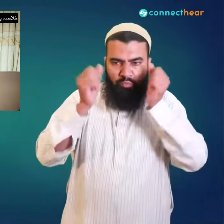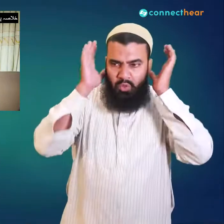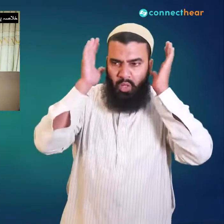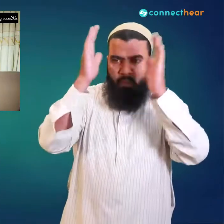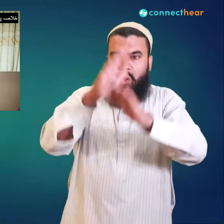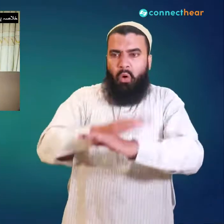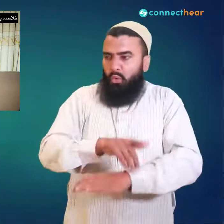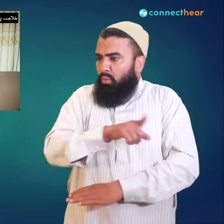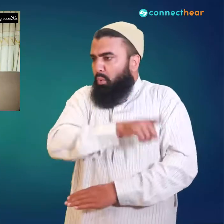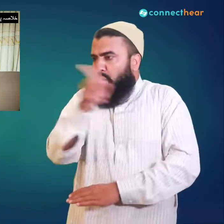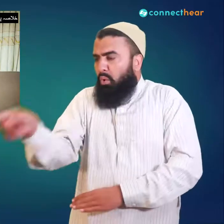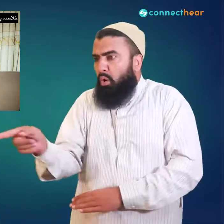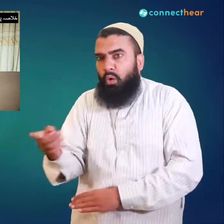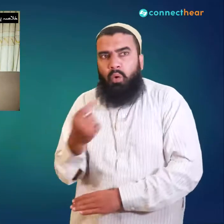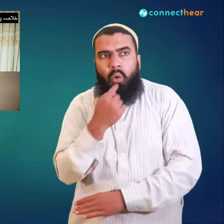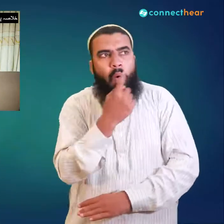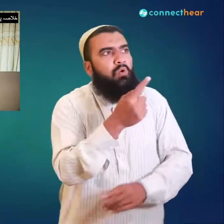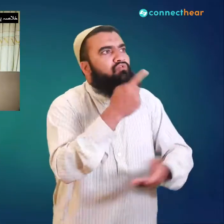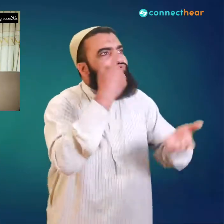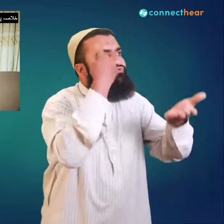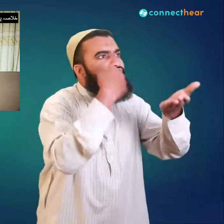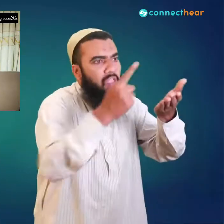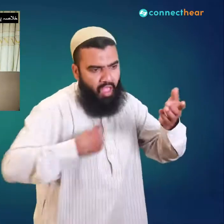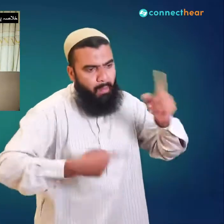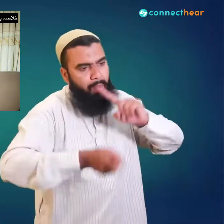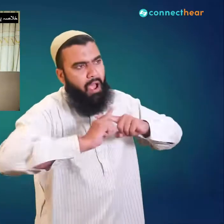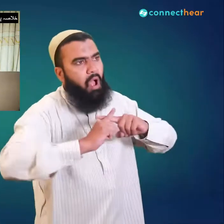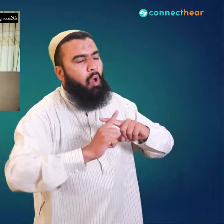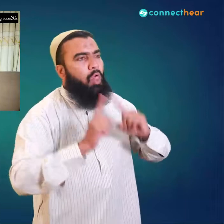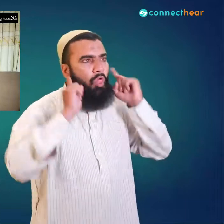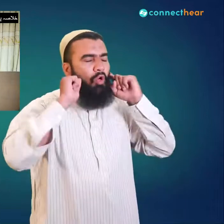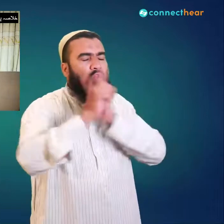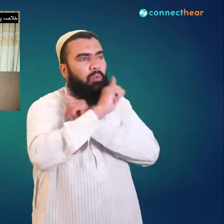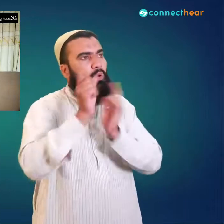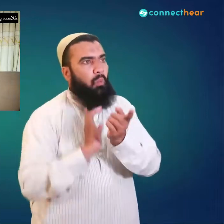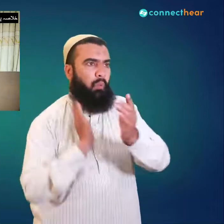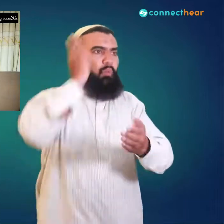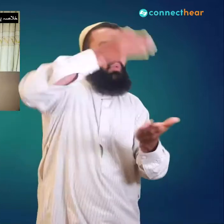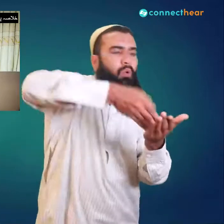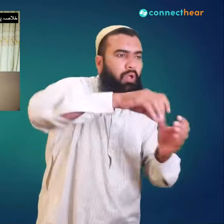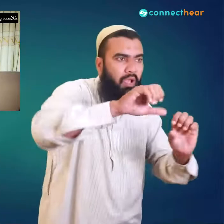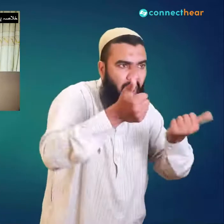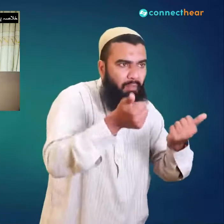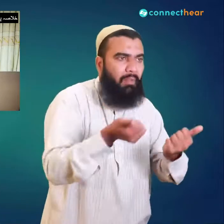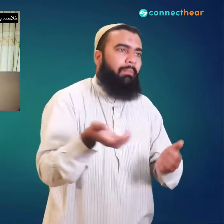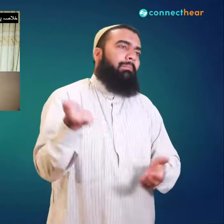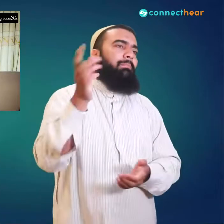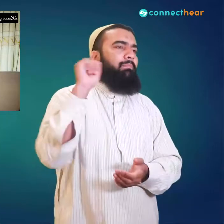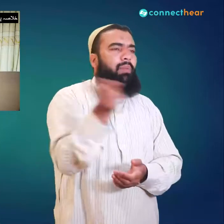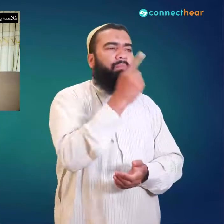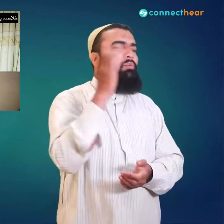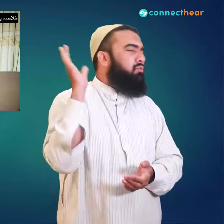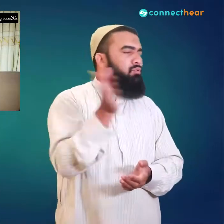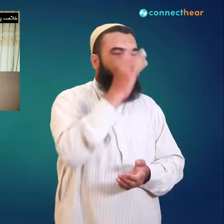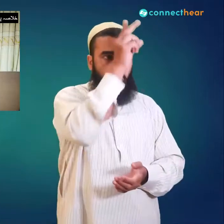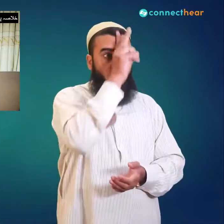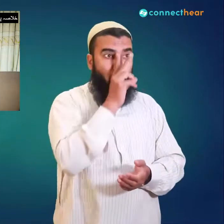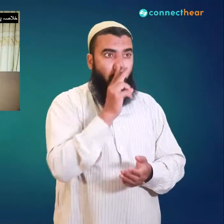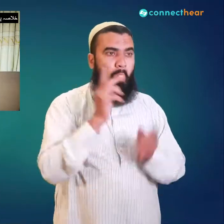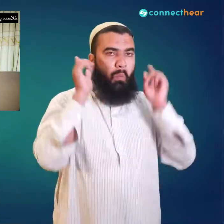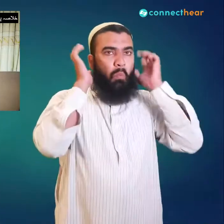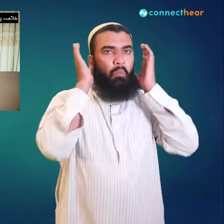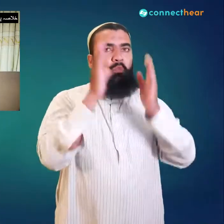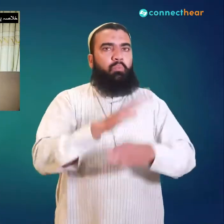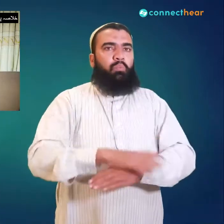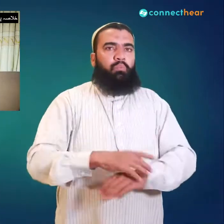صلی اللہ علیہ وسلم کی جو ایک وہ دل کے اندر بات تھی وہ بھی اللہ رب العزت نے پوری فرمائی۔ آیت 93